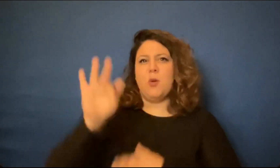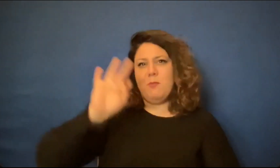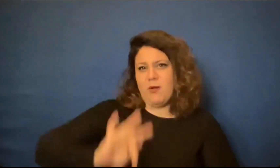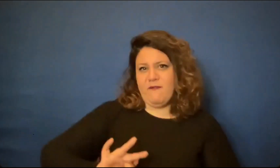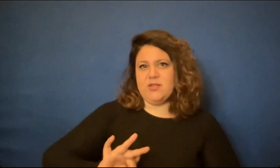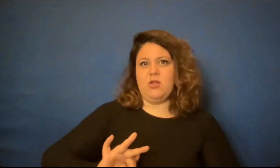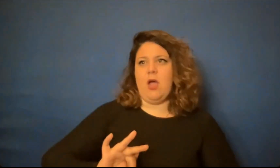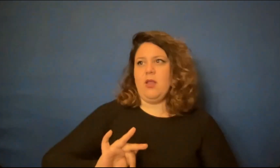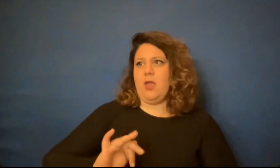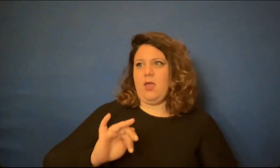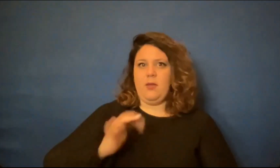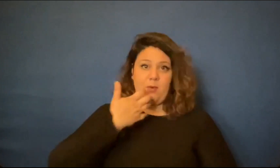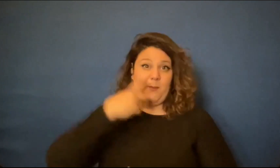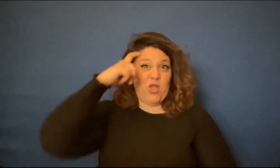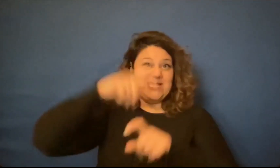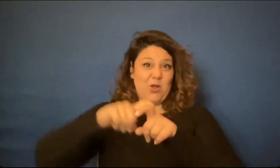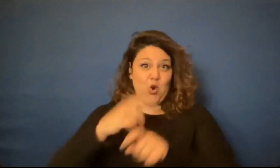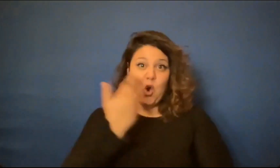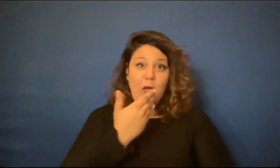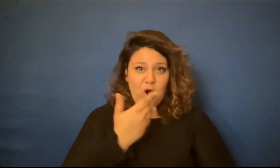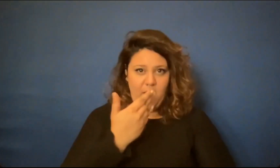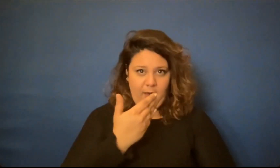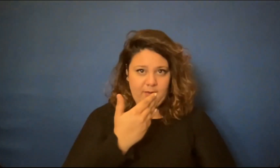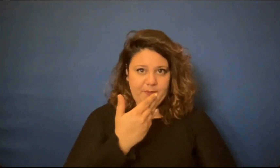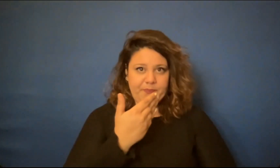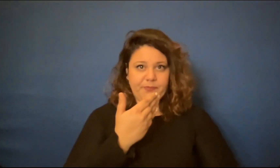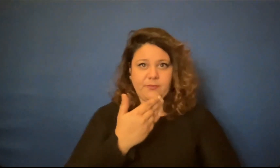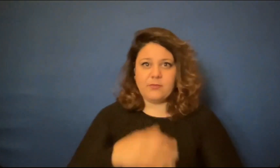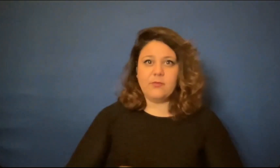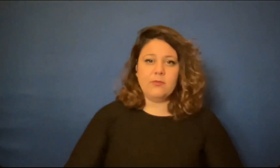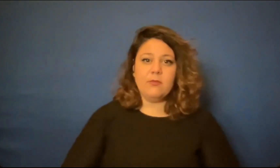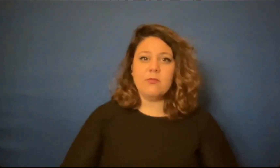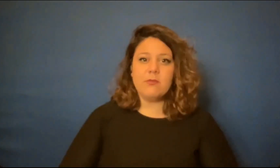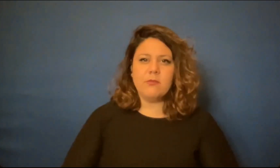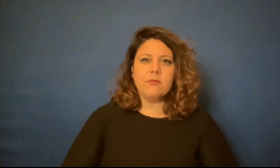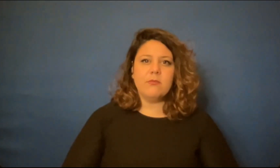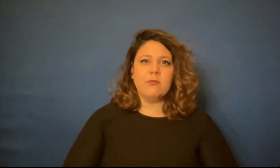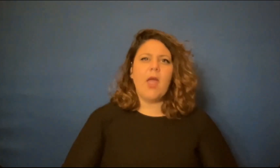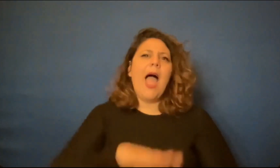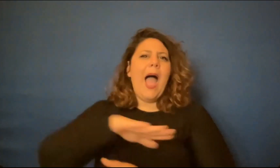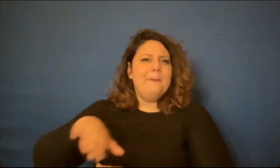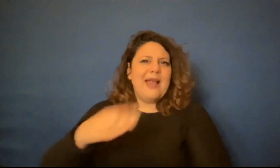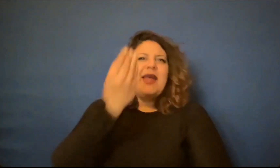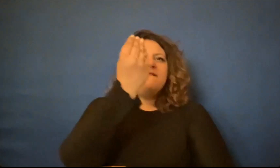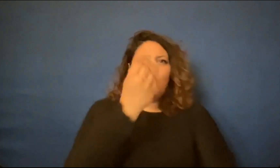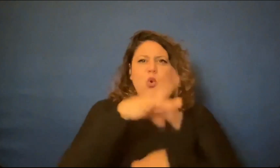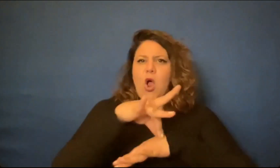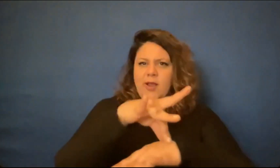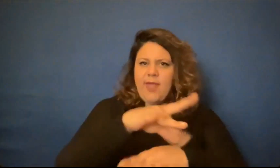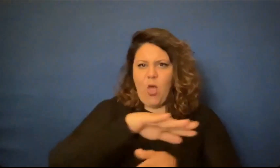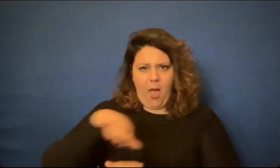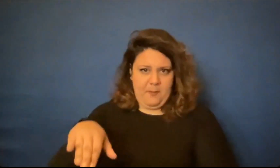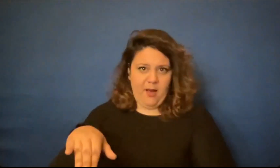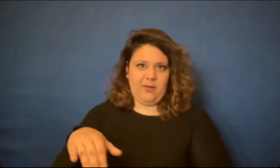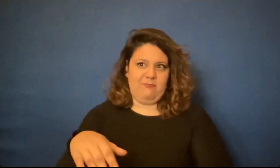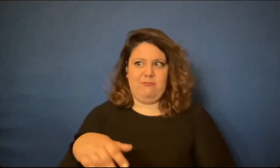decir, el psicólogo escolar independiente de la figura del orientador, que bastante tiene con evaluar e